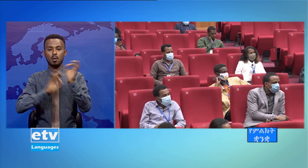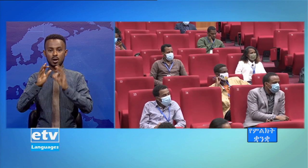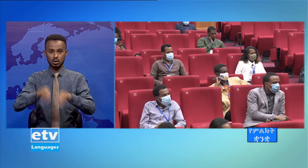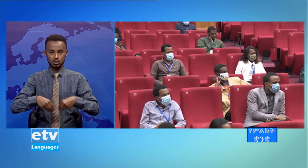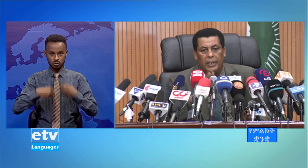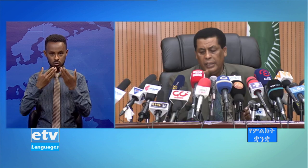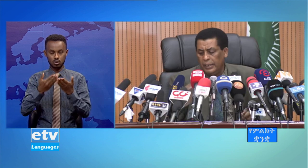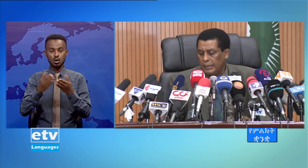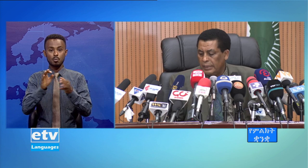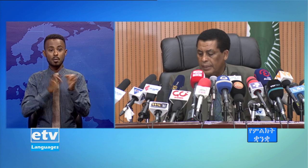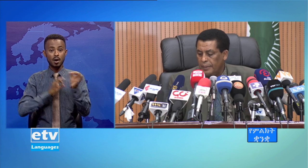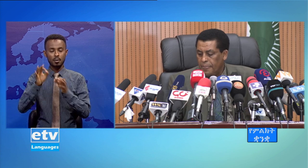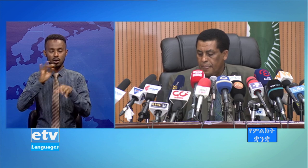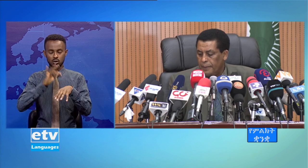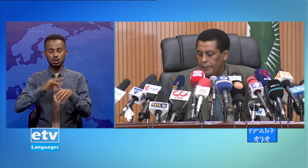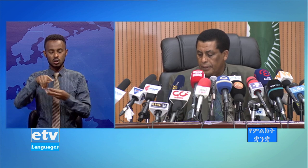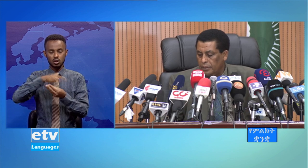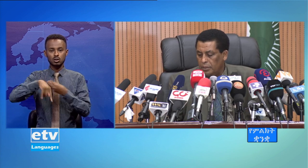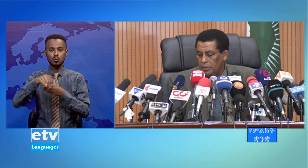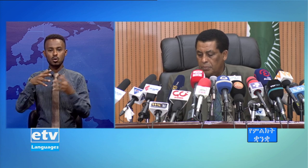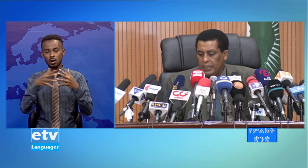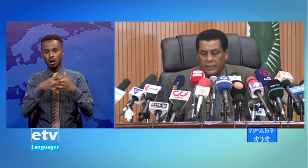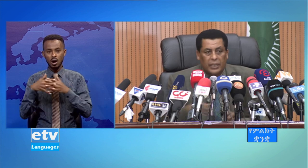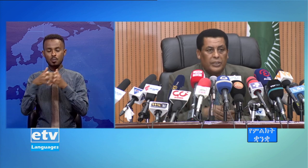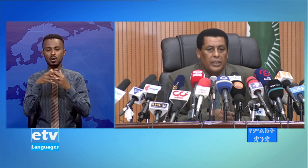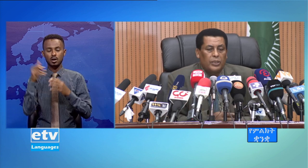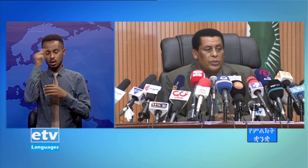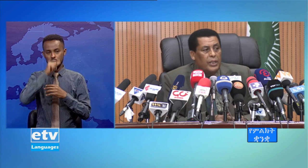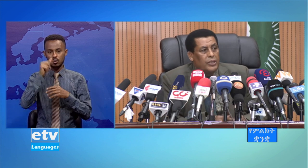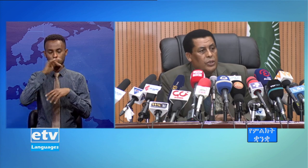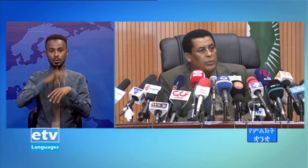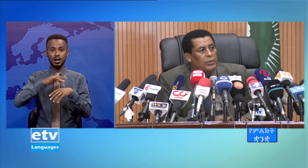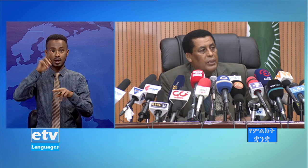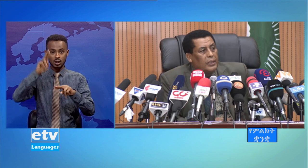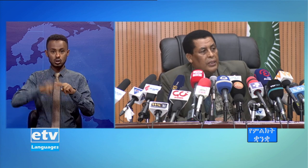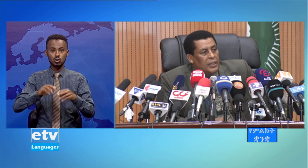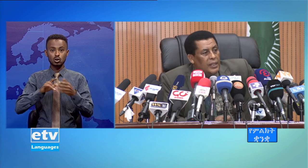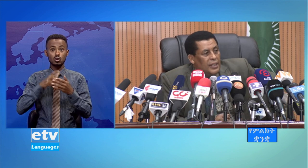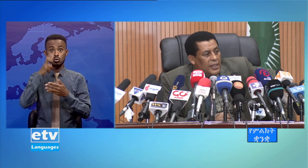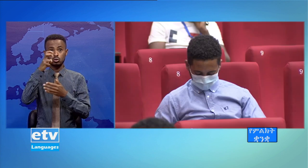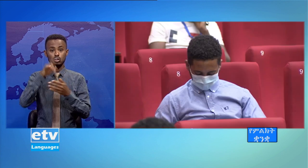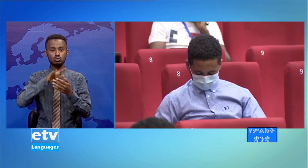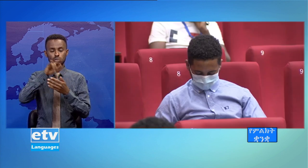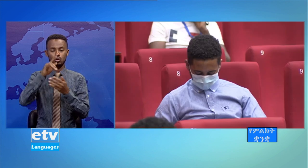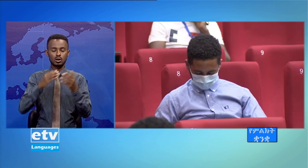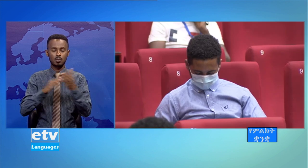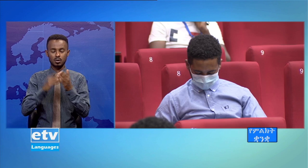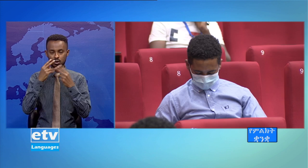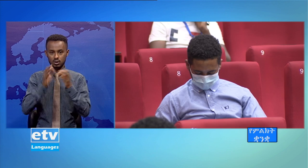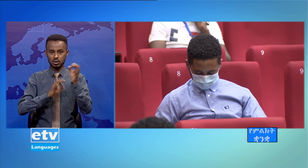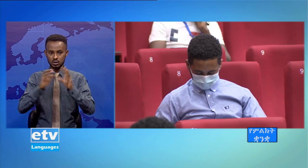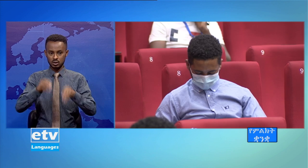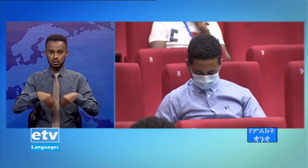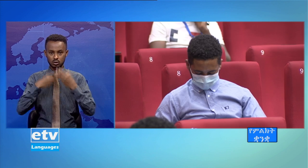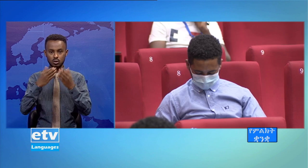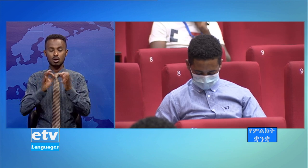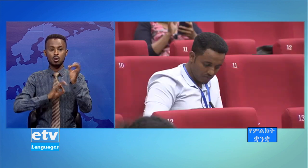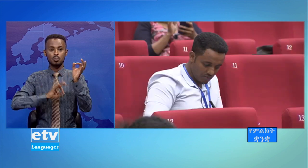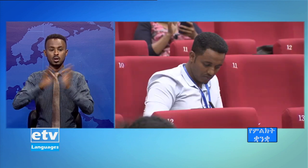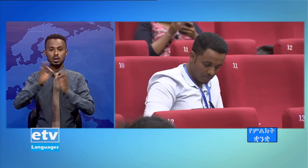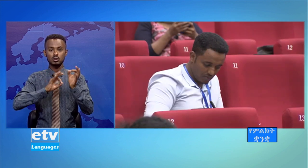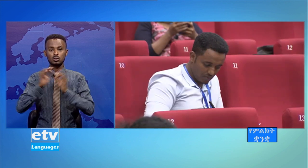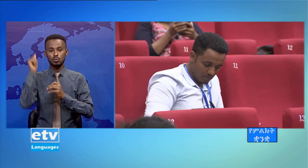ሰጡት። በማብራሪያቸውም ከሰሞኑ አሜሪካ በኢትዮጵያ ላይ ጣለችውን የጉዞ እገዳ በተመለከተ ገለጻ ሰጥተዋል።